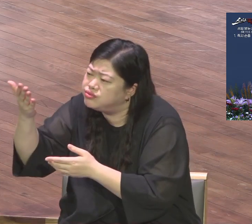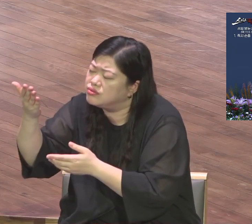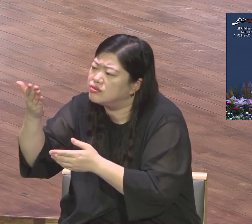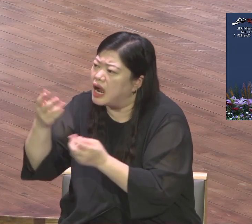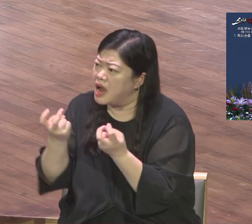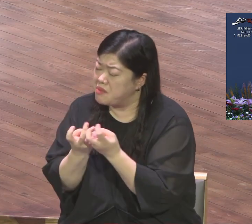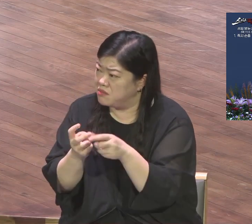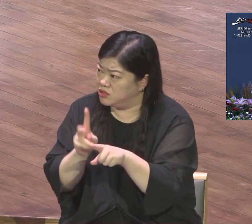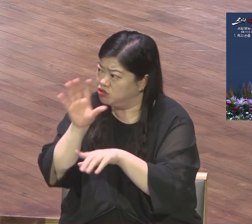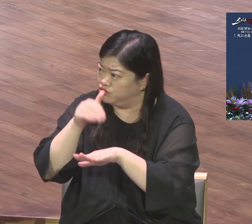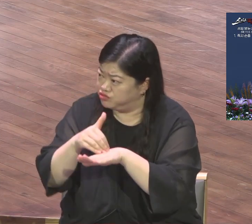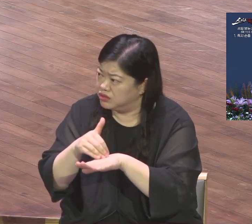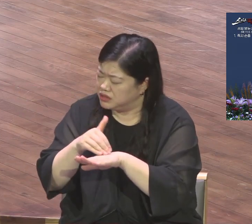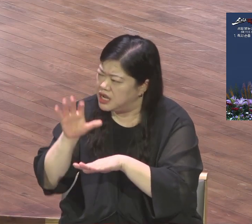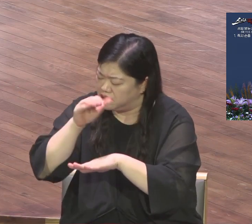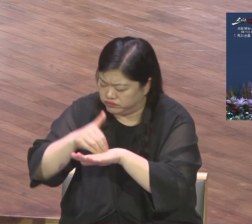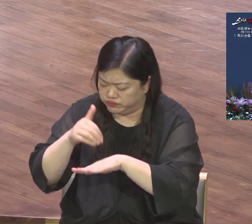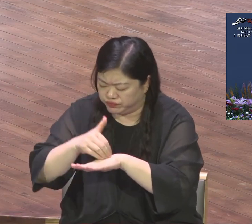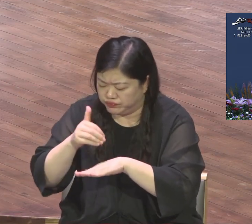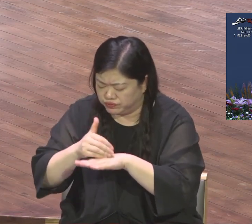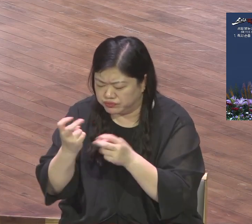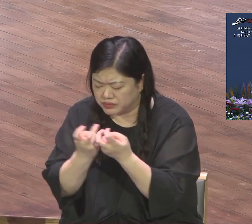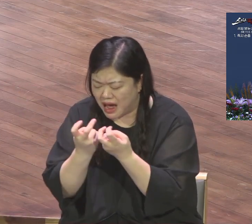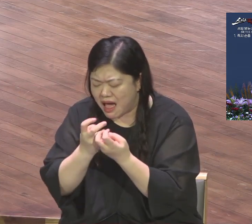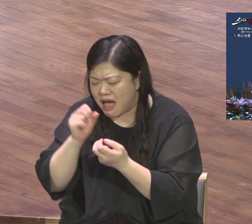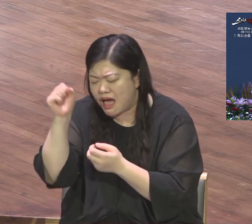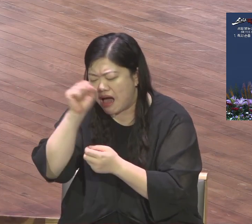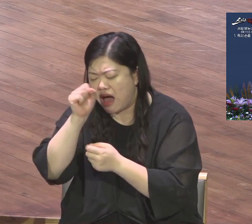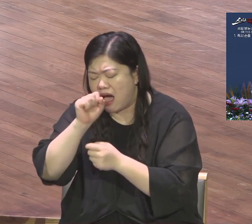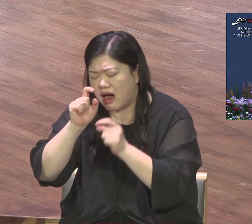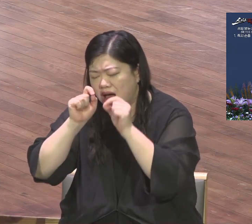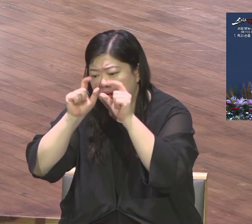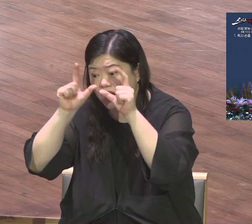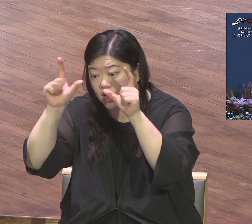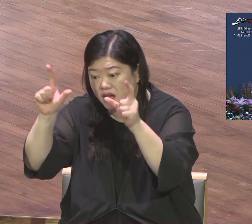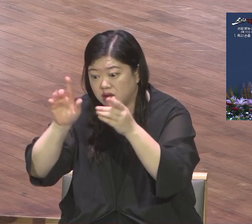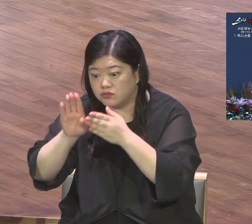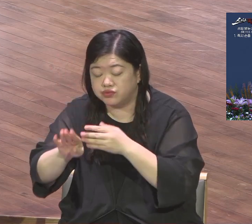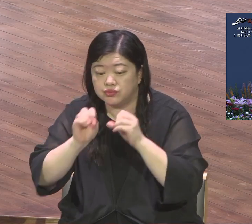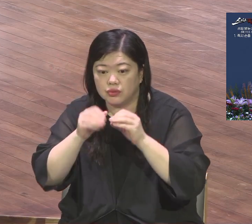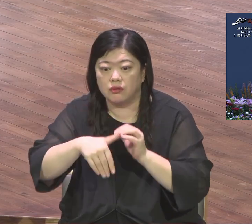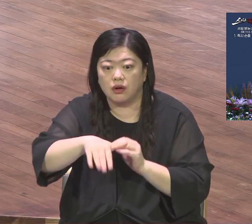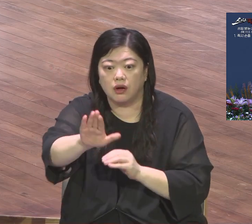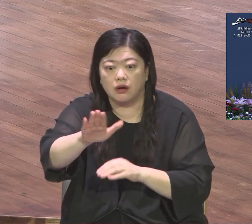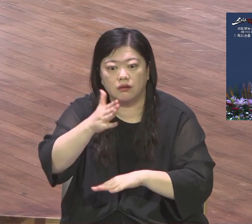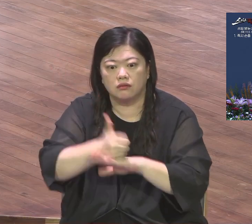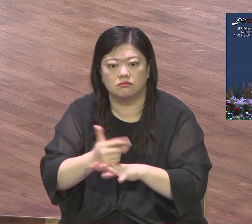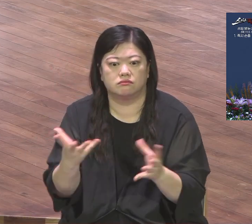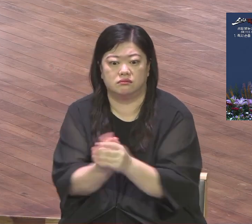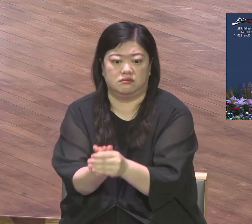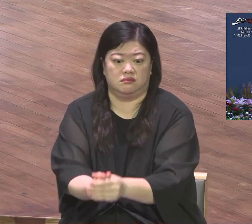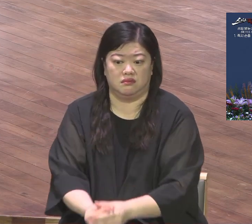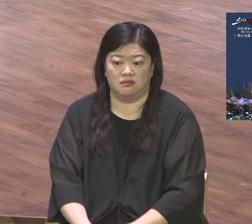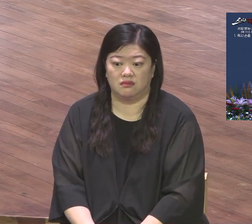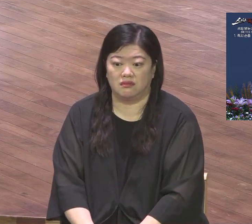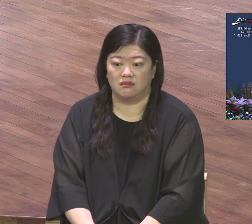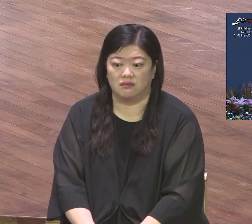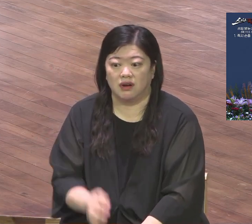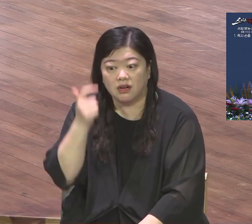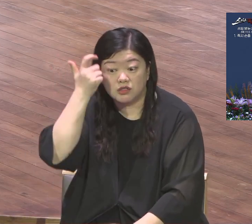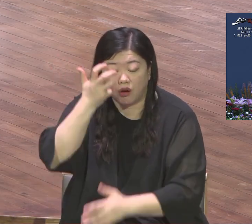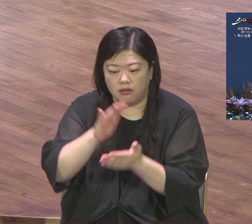고민하고 직분 때문에 몸부림했더니 영적 성장이 쫙 이루어졌습니다. 영적으로 완전히 영적으로